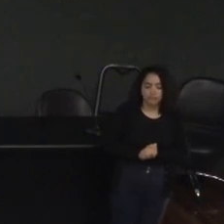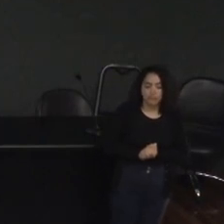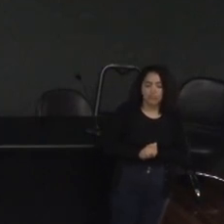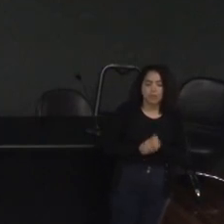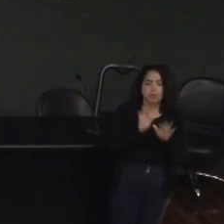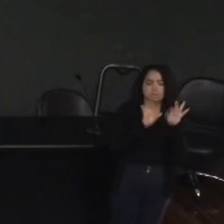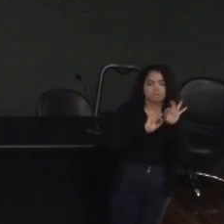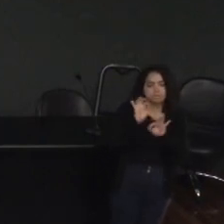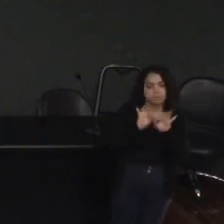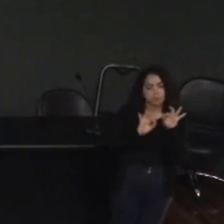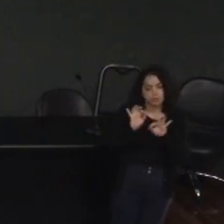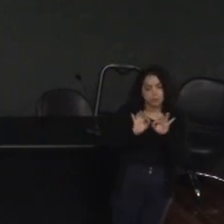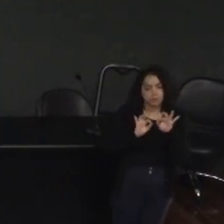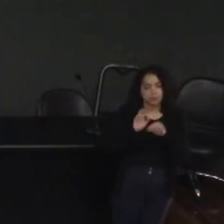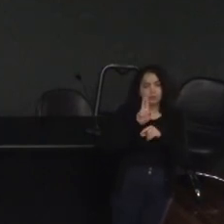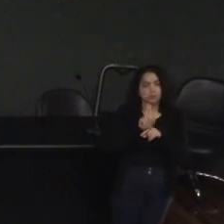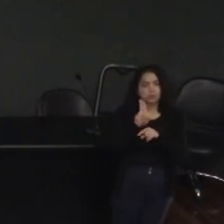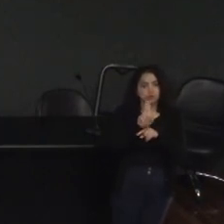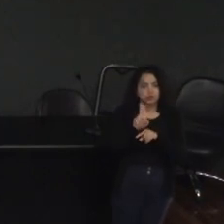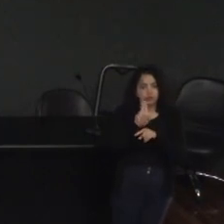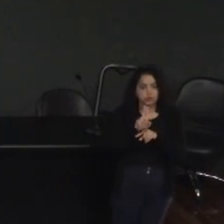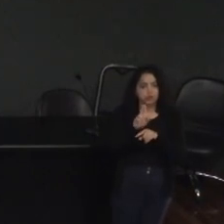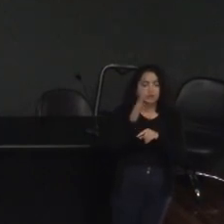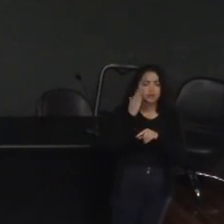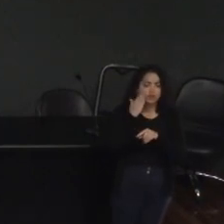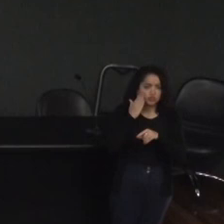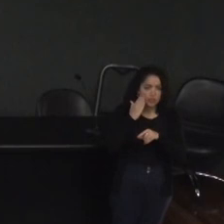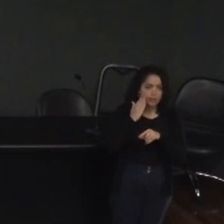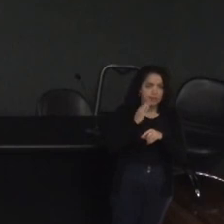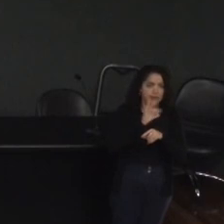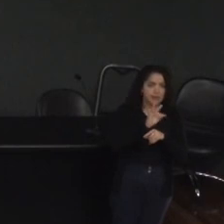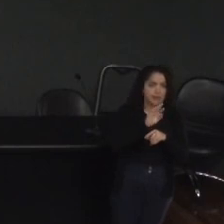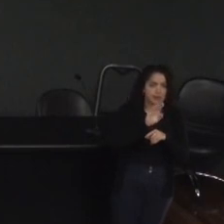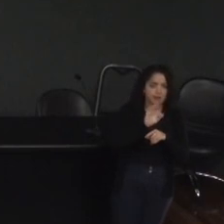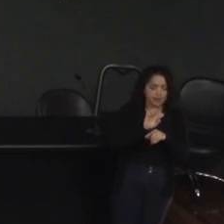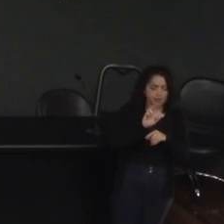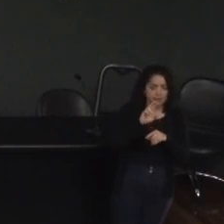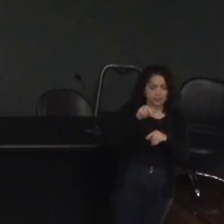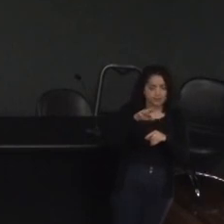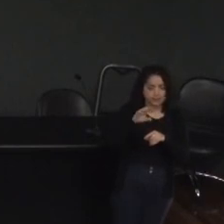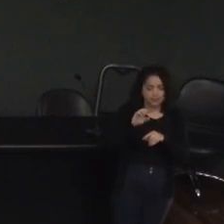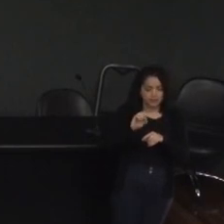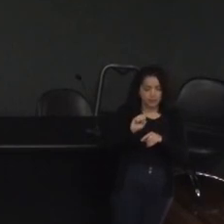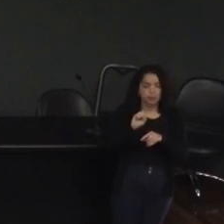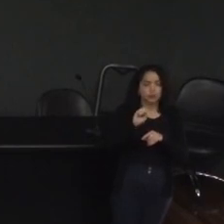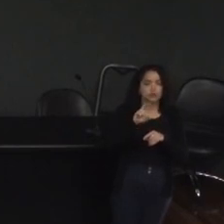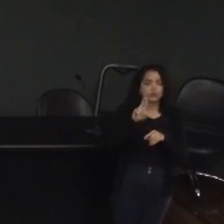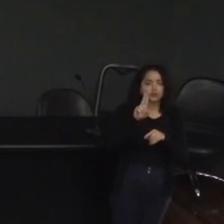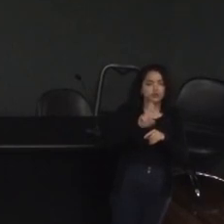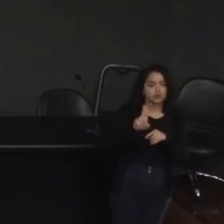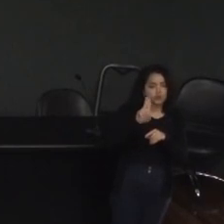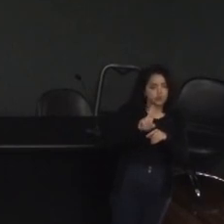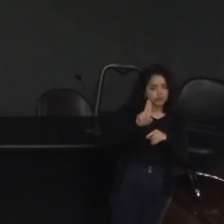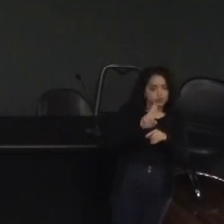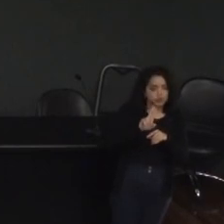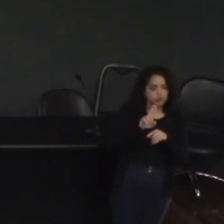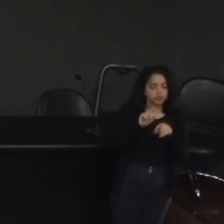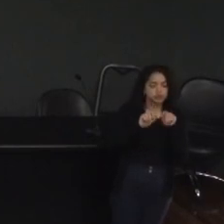elaboração de termos de uso bom você já ouviram falar de termos de uso o que que são os termos de uso